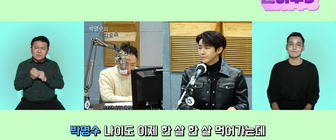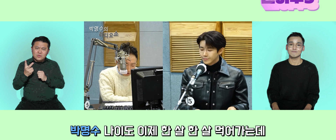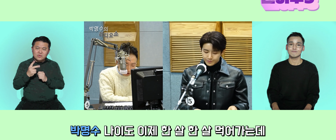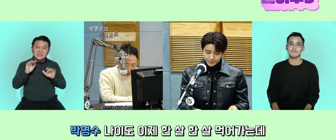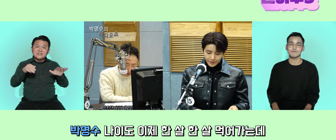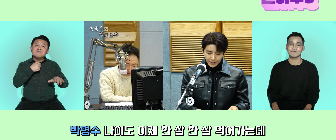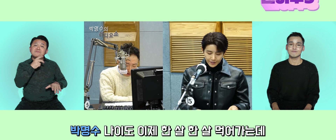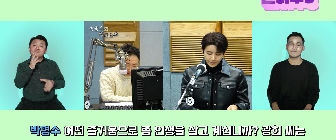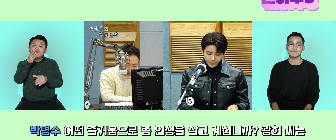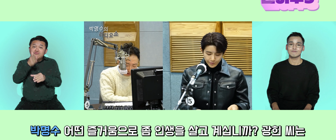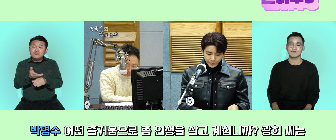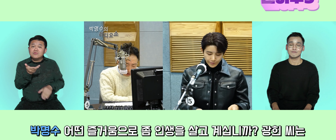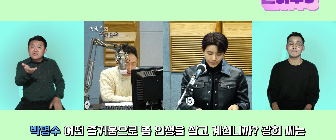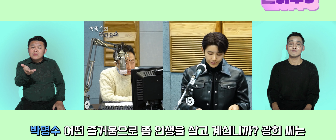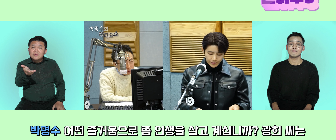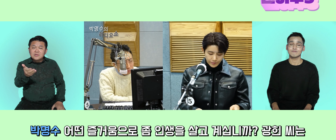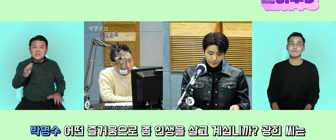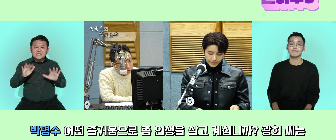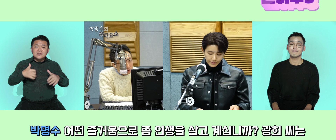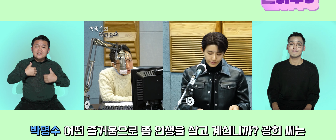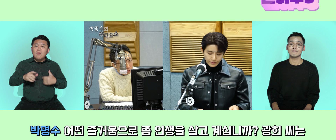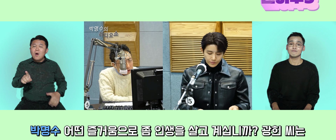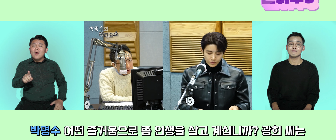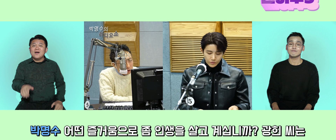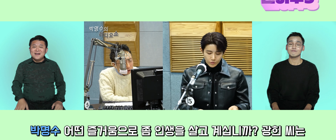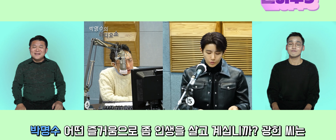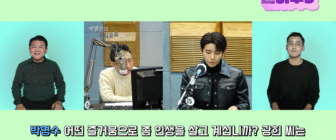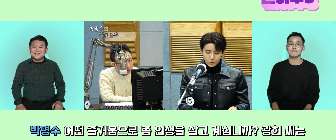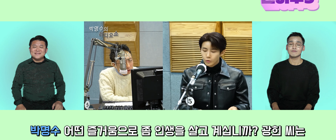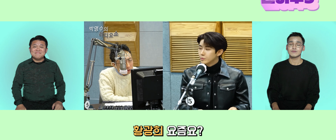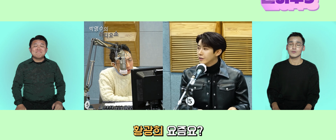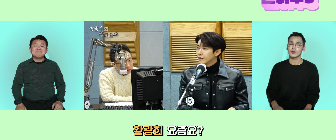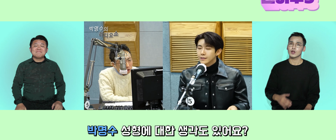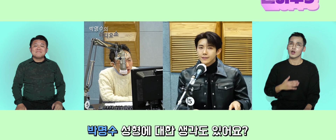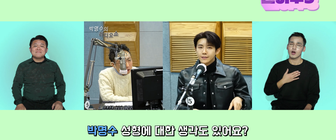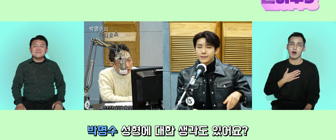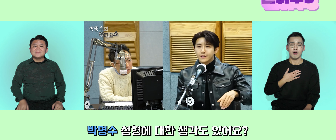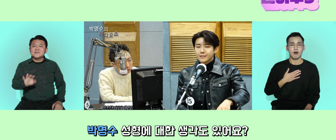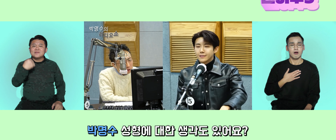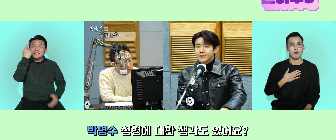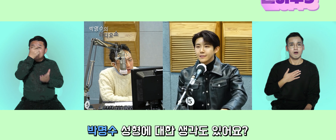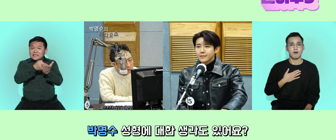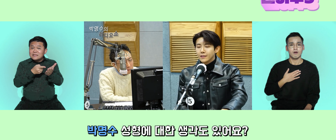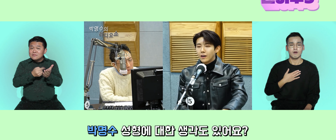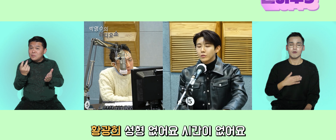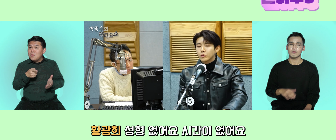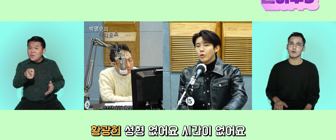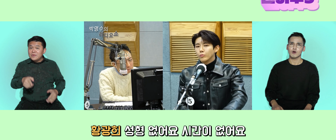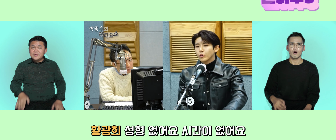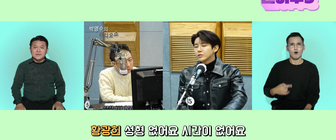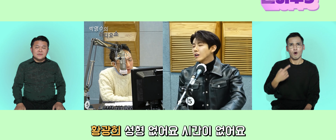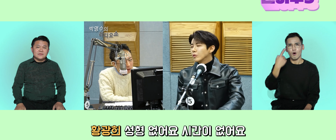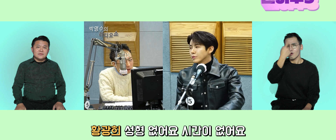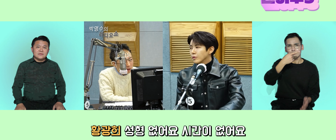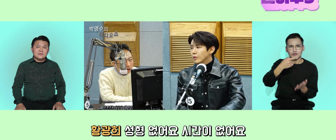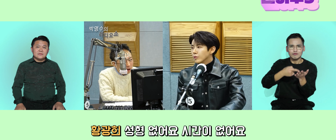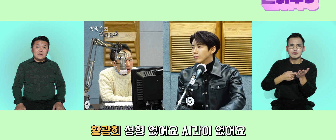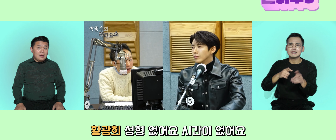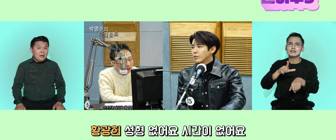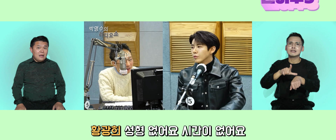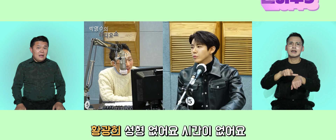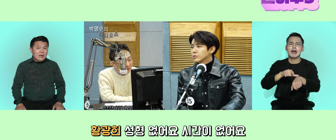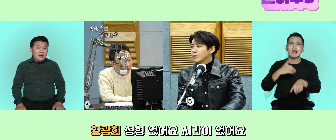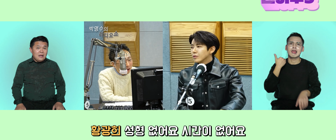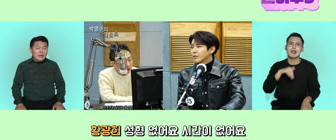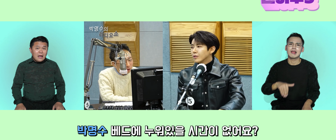살 한 살 먹었는데 어떤 즐거움으로 인생을 살고 계십니까? 광희 씨는 요즘요? 성형에 대한 생각 또 있어요? 성형은 없어요. 시간이 없어요.